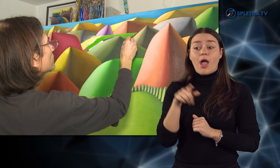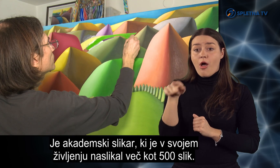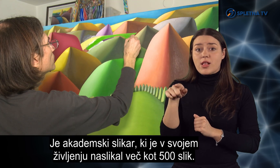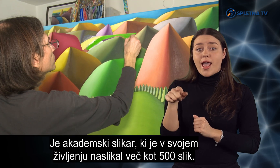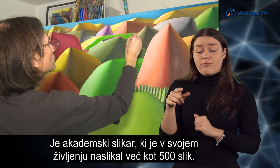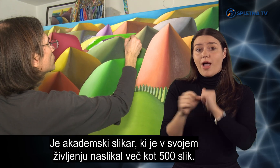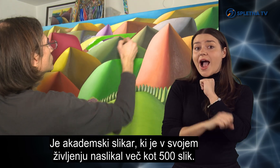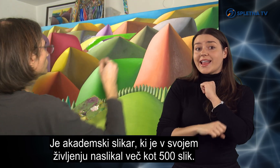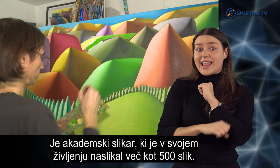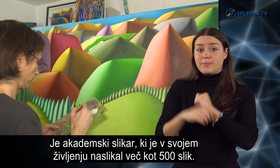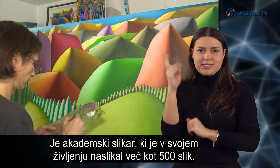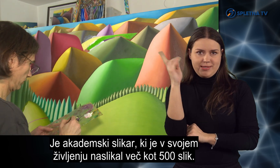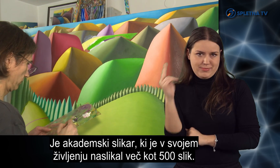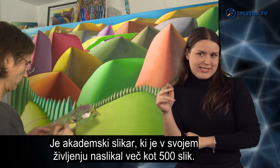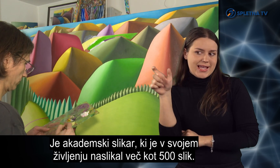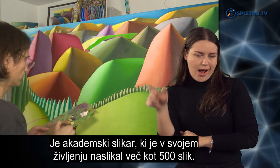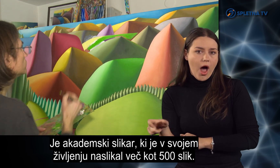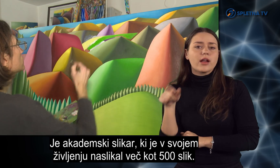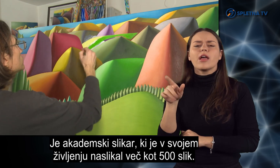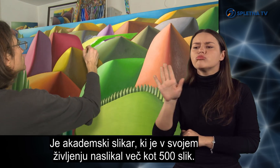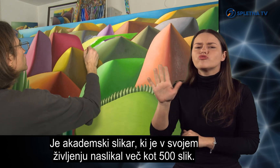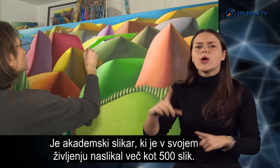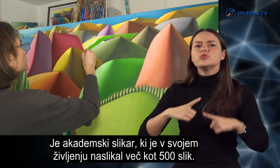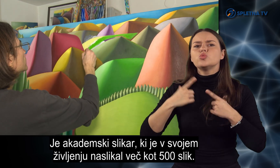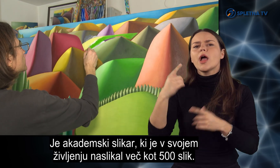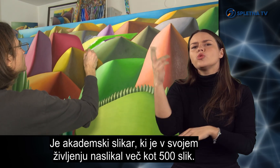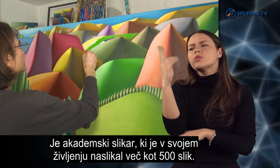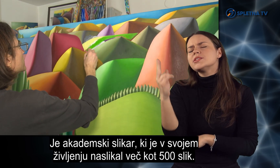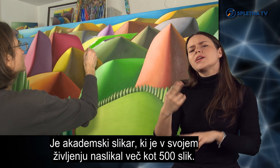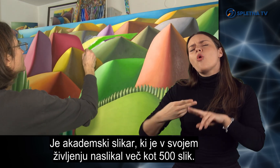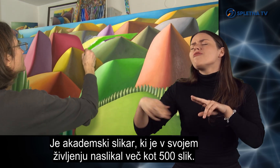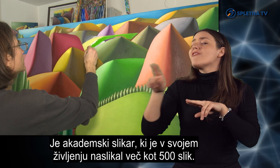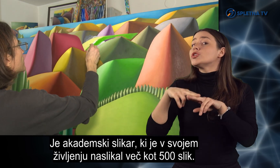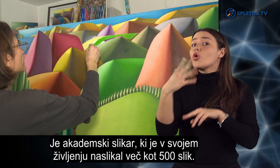Je akademski slikar, ki je v svojem življenju naslikal več kot 500 slik.